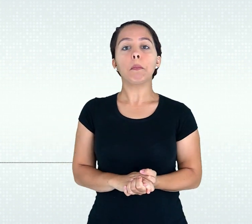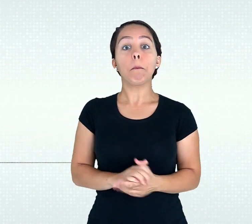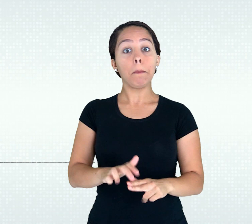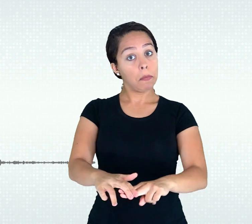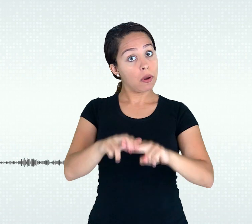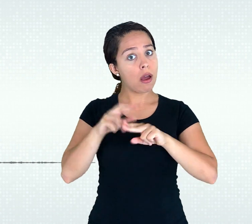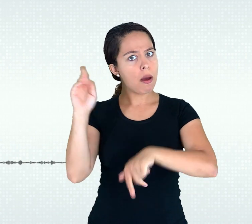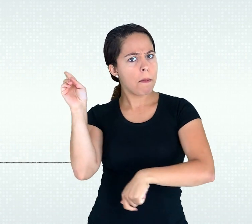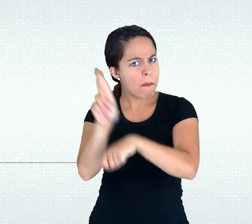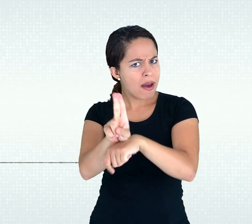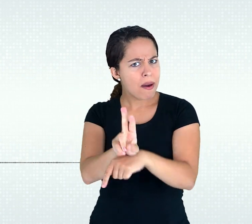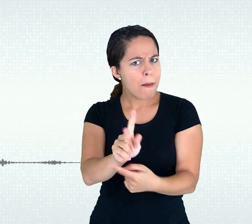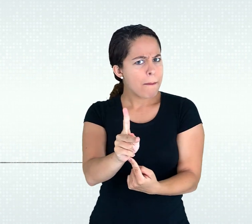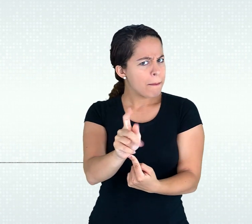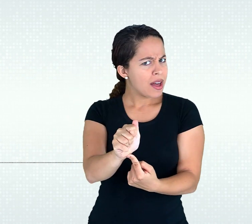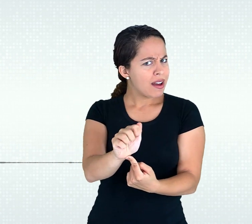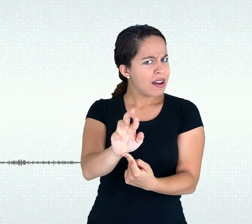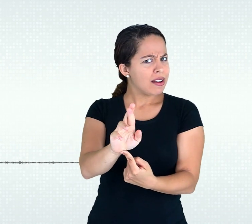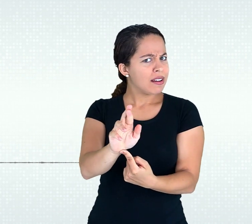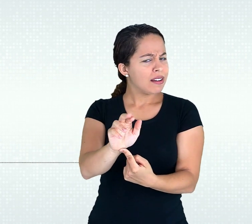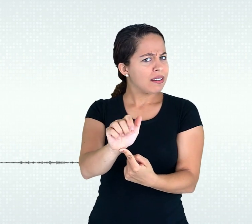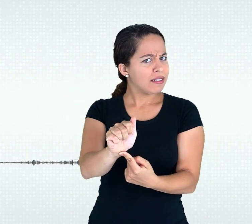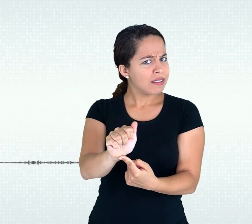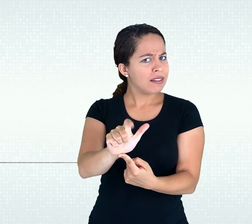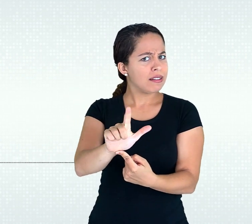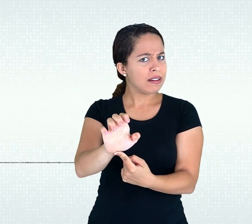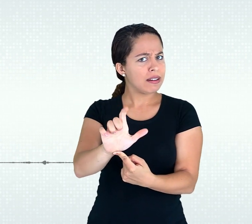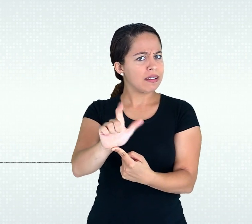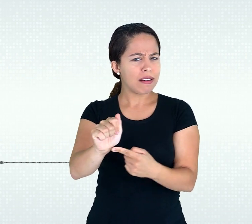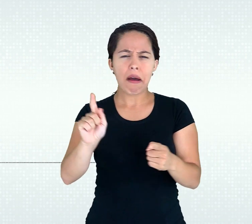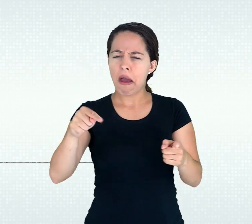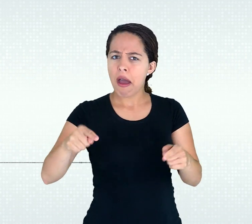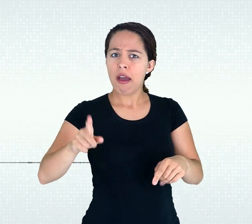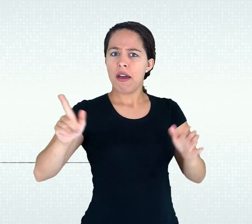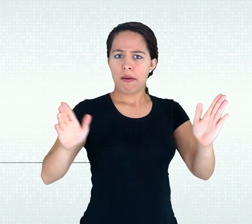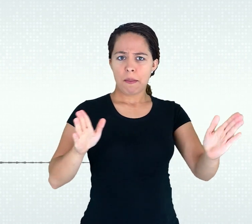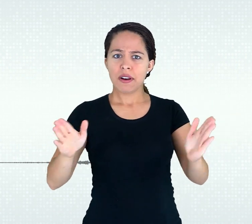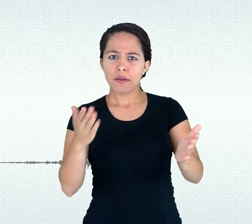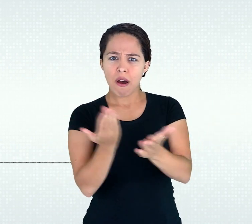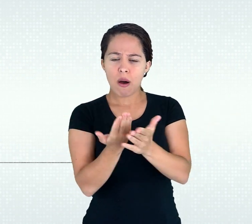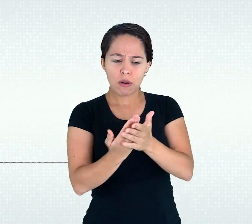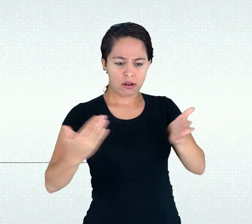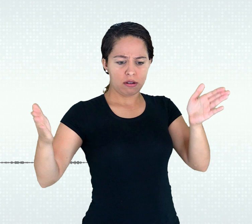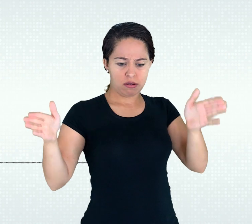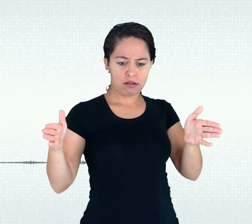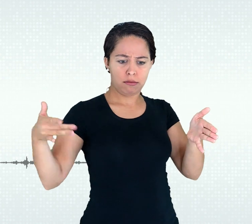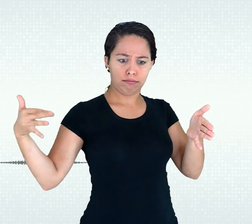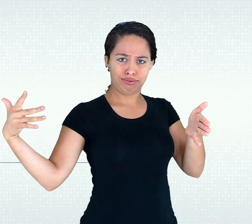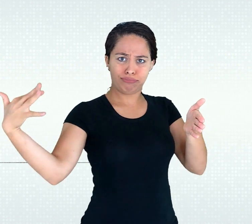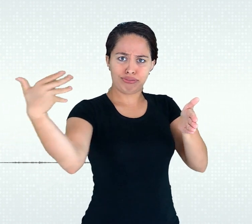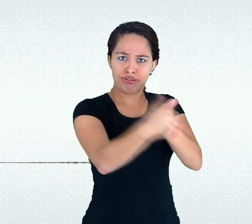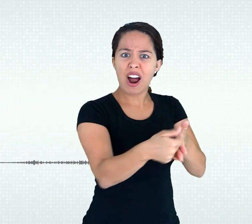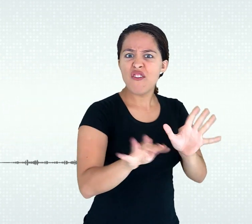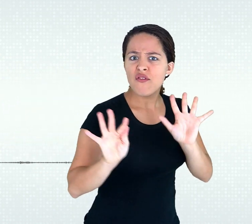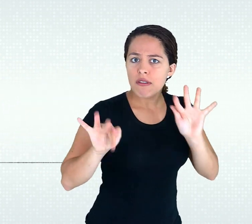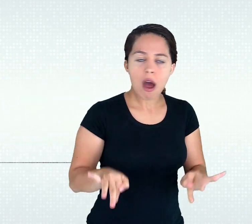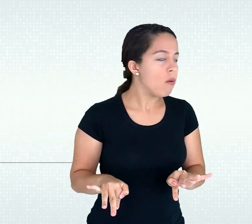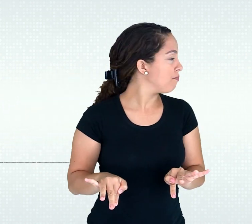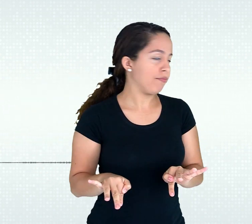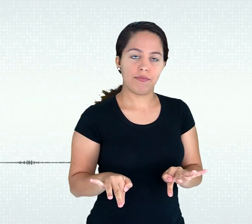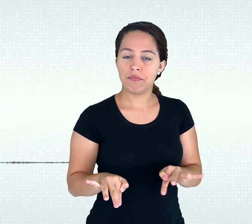dessa forma a recuperação paralela não deve ocorrer no final dos períodos letivos semestre